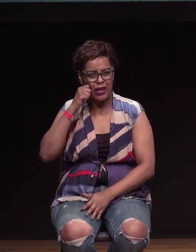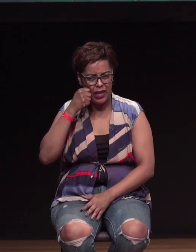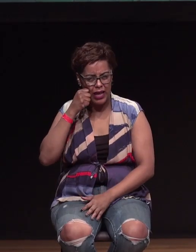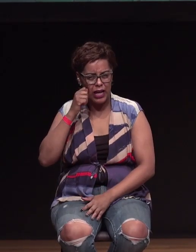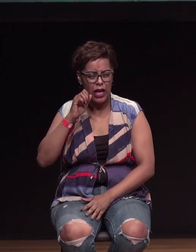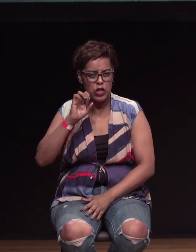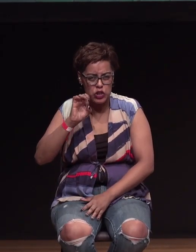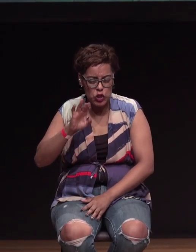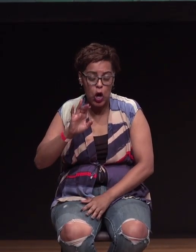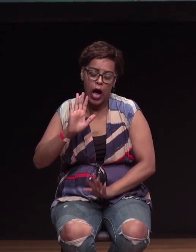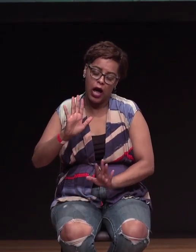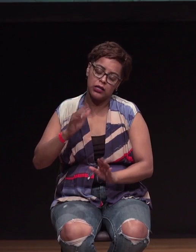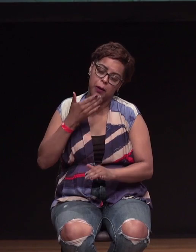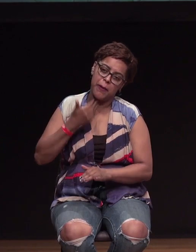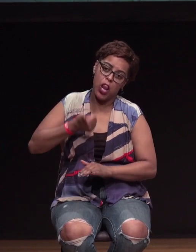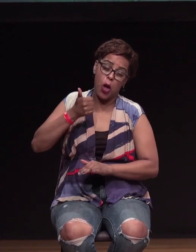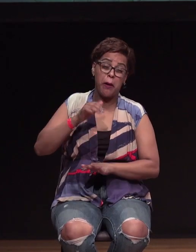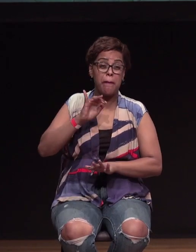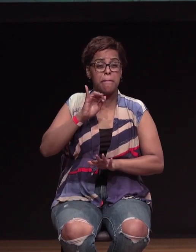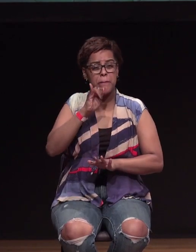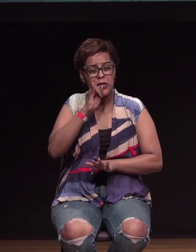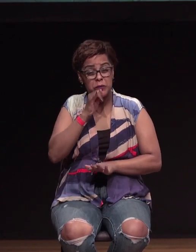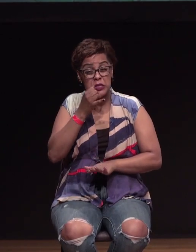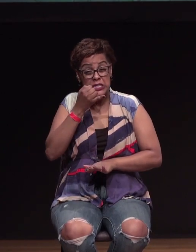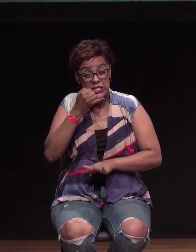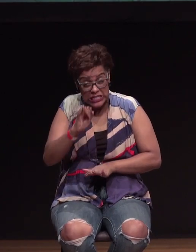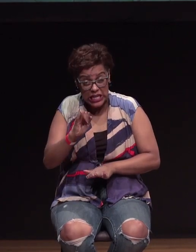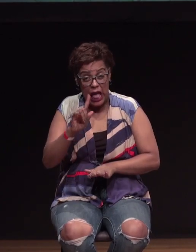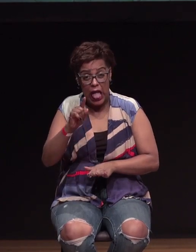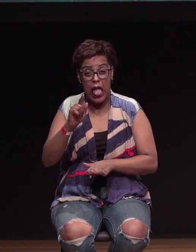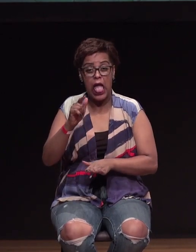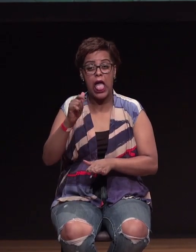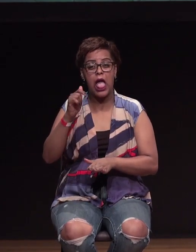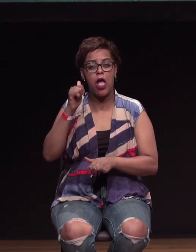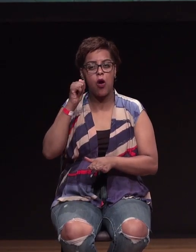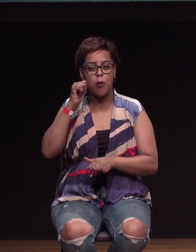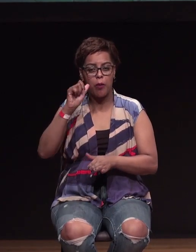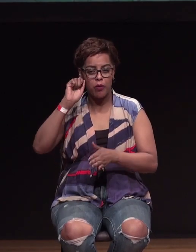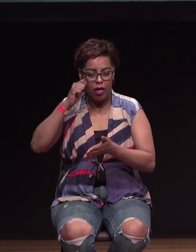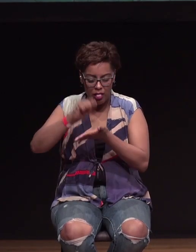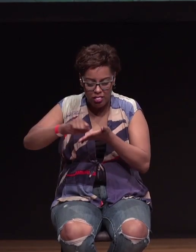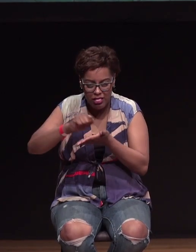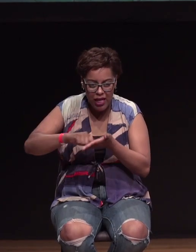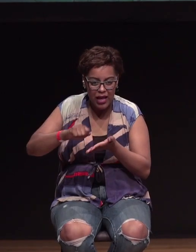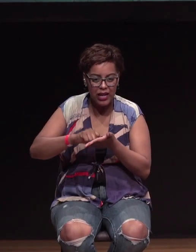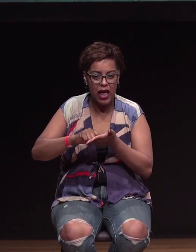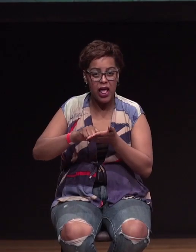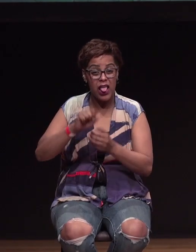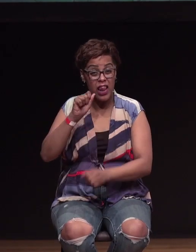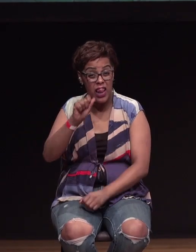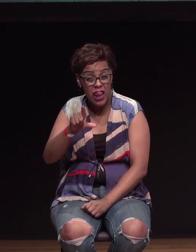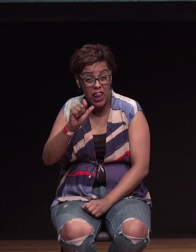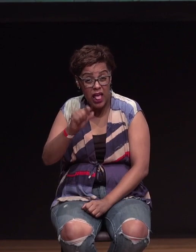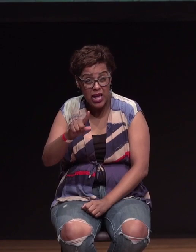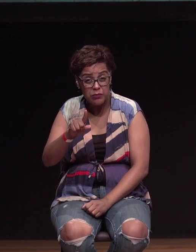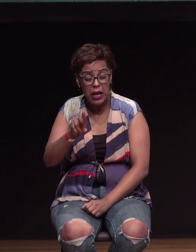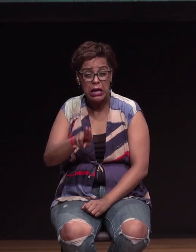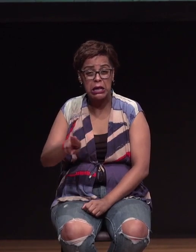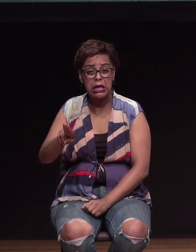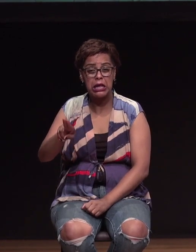ficam mais ou menos confortáveis. Mas se for uma escritora negra, lésbica, e que tematiza isso no seu